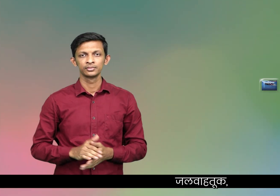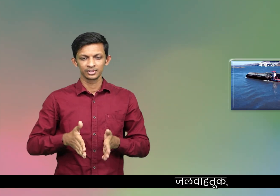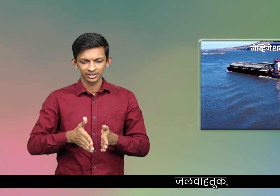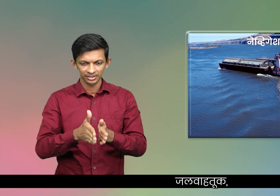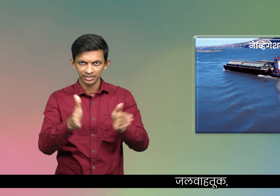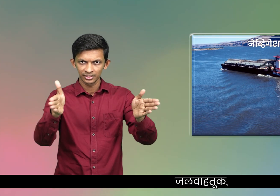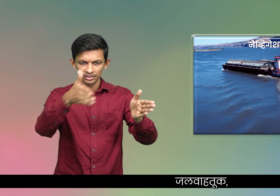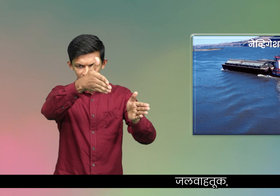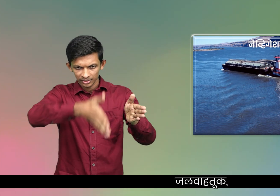जलवाहतूक,